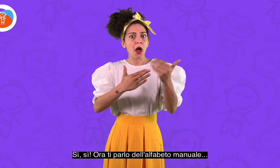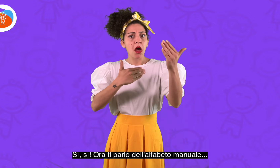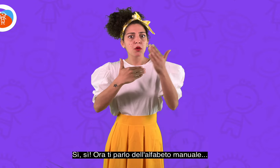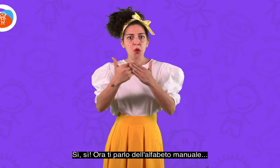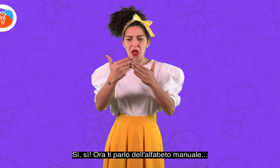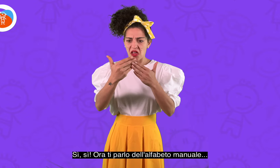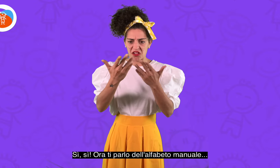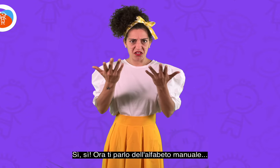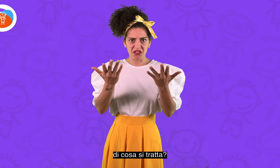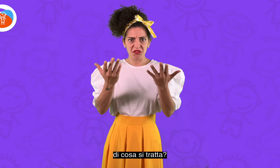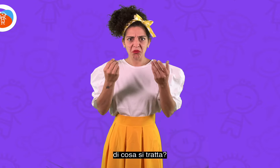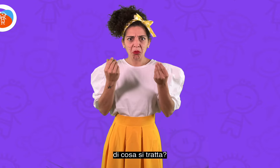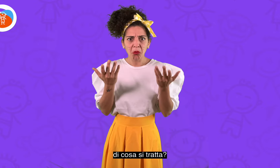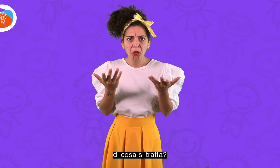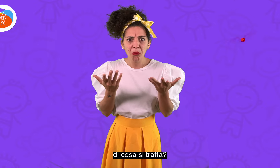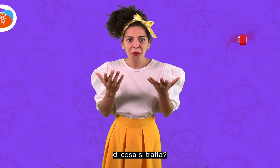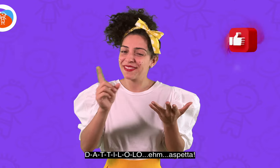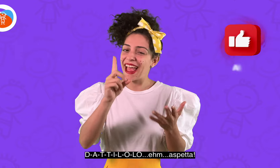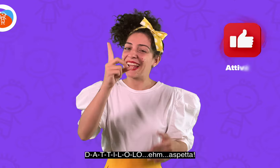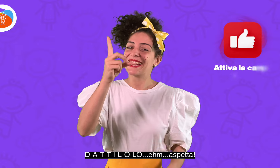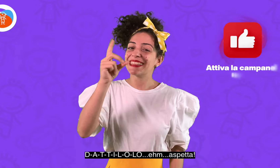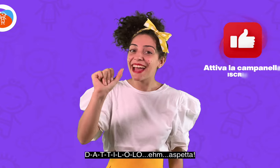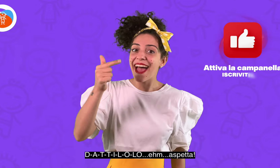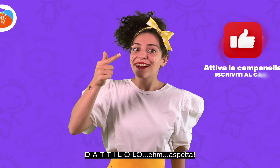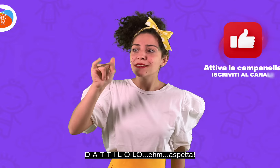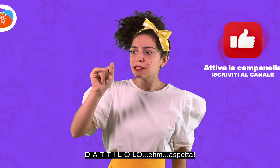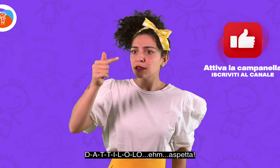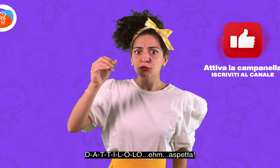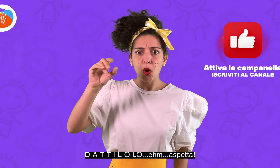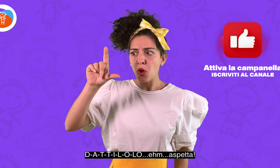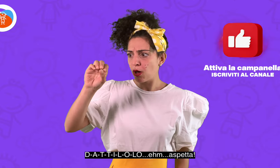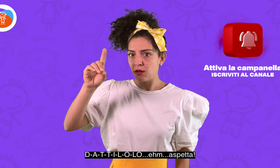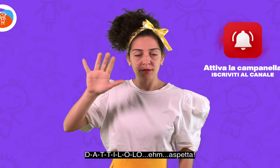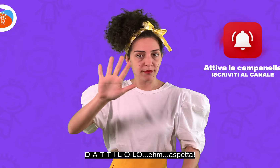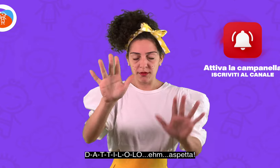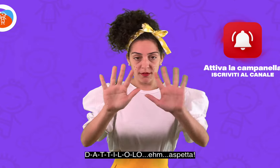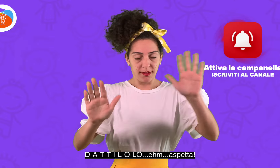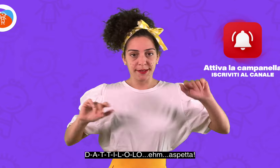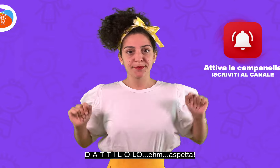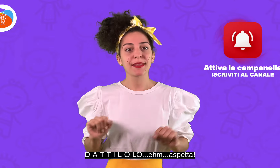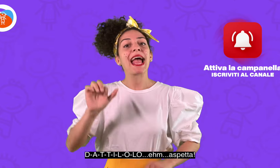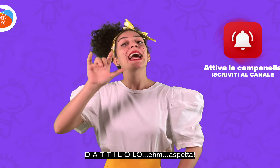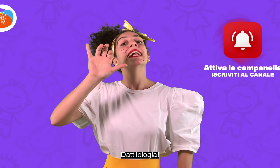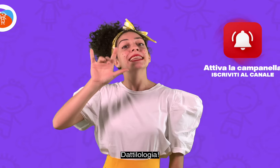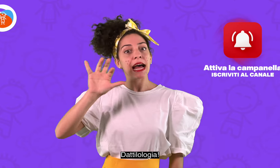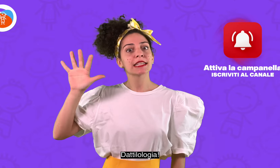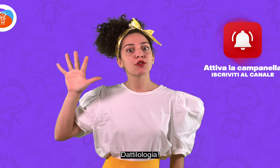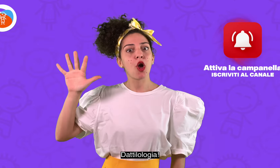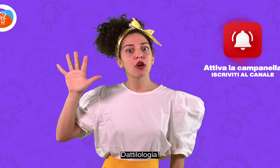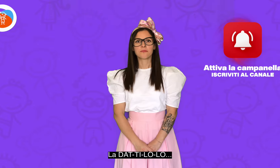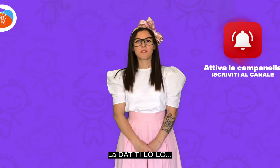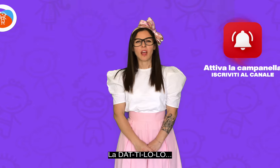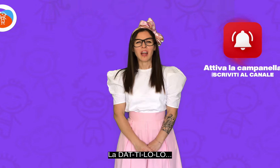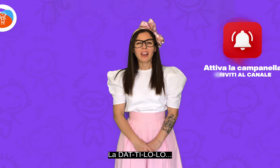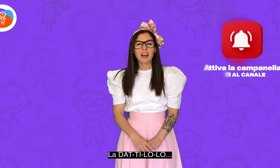Di cosa si tratta? Dattilolo Ma aspetta Dattilologia La